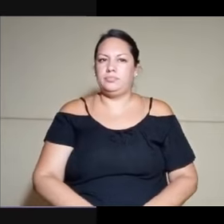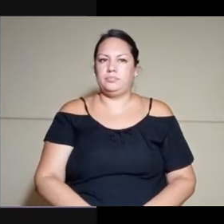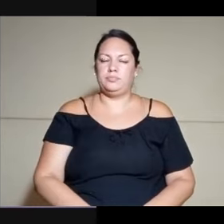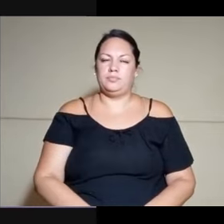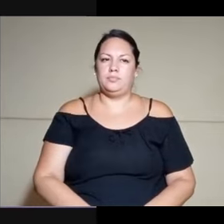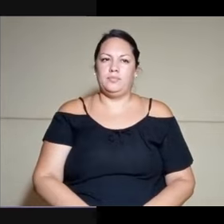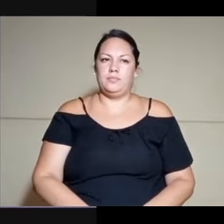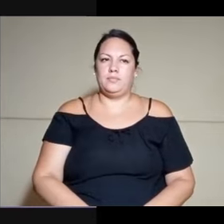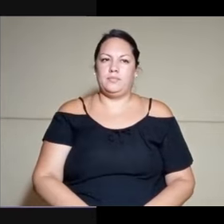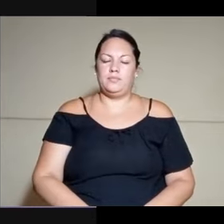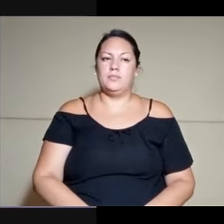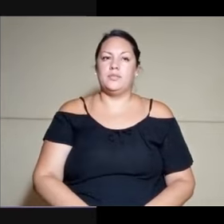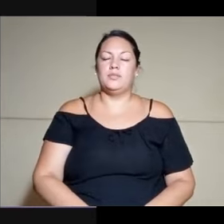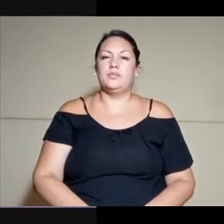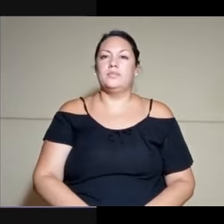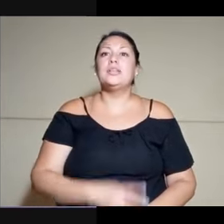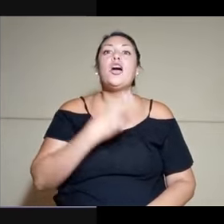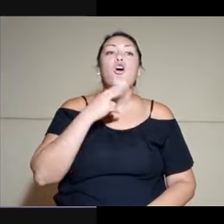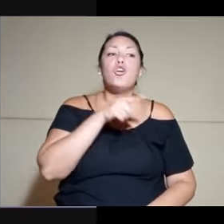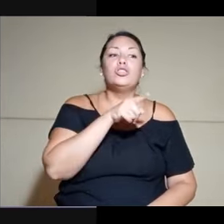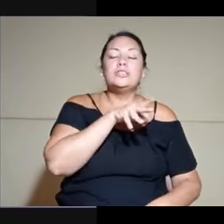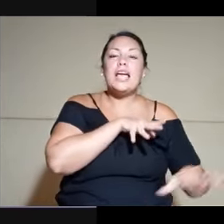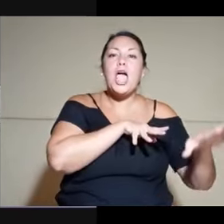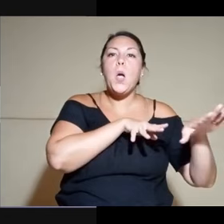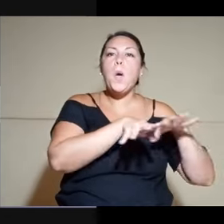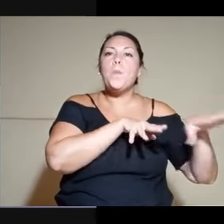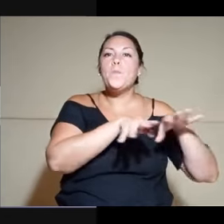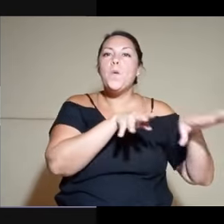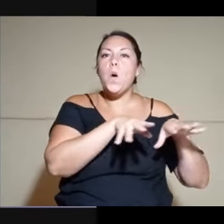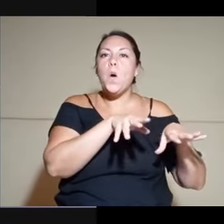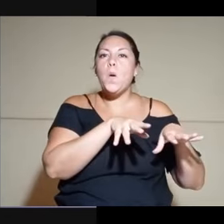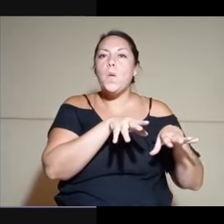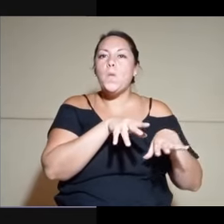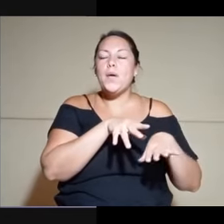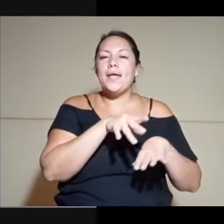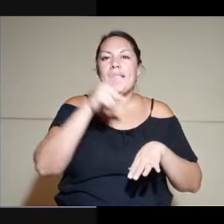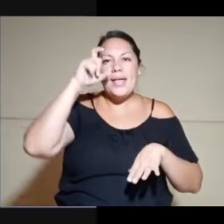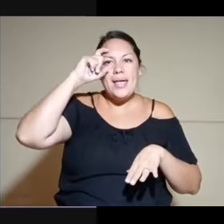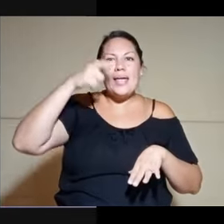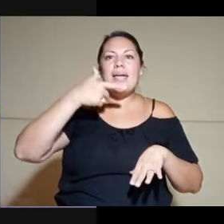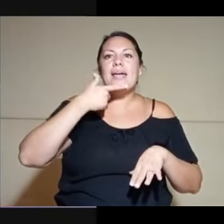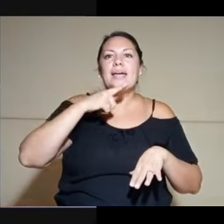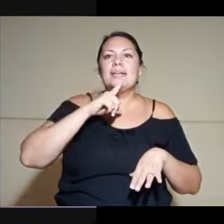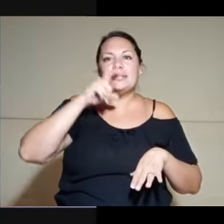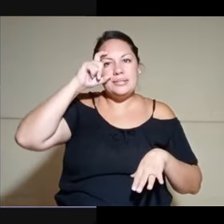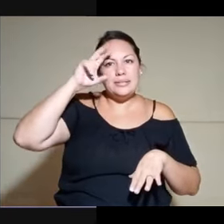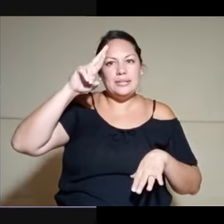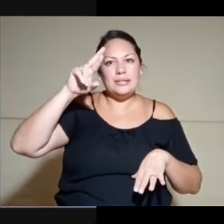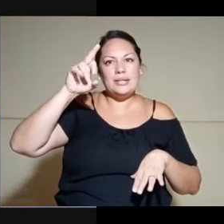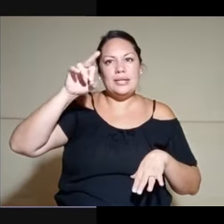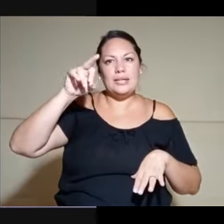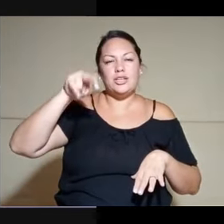musculoideo y trapecio. Lo que hace Ajá. Eso, quédese con esa parte. Para no confundirse. Lo que hace el par craneal 11